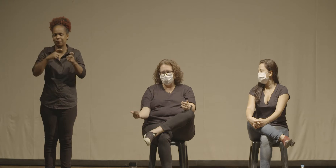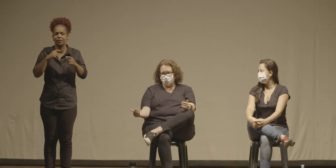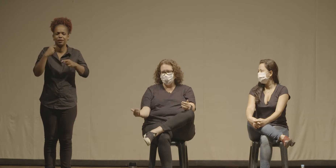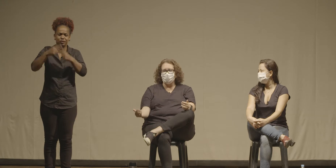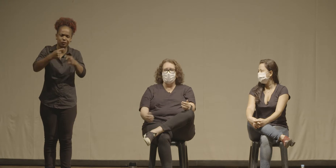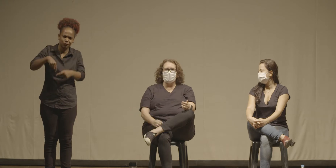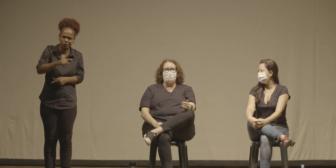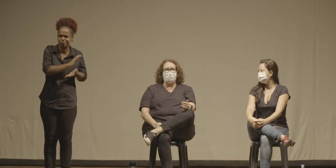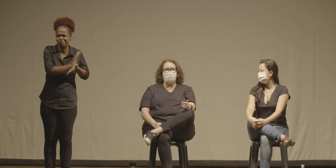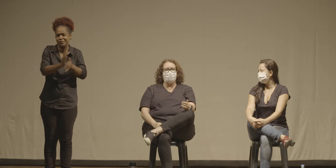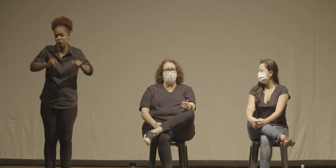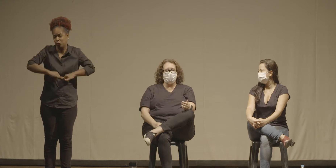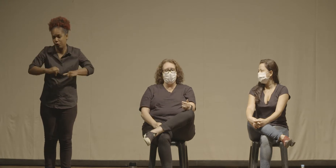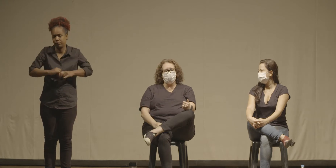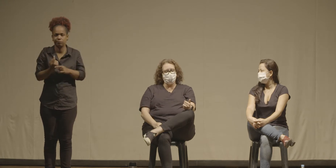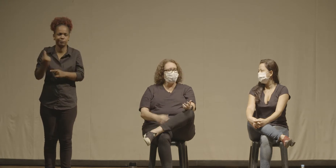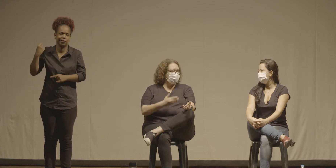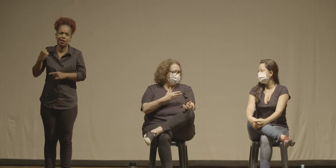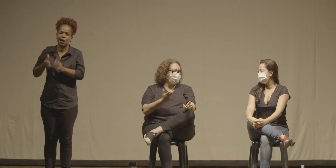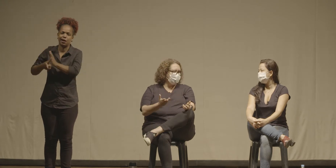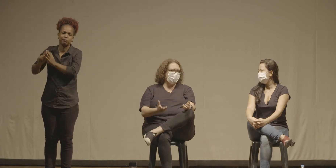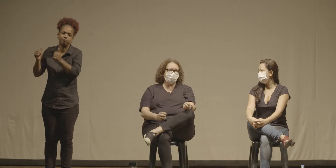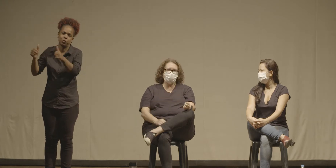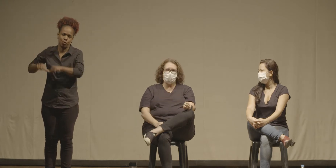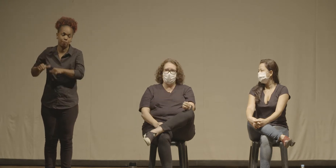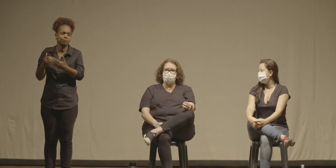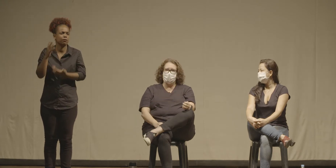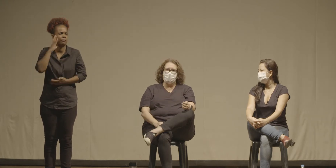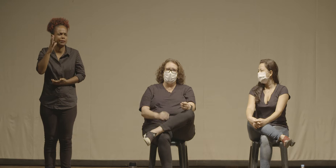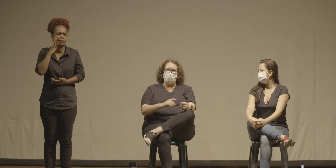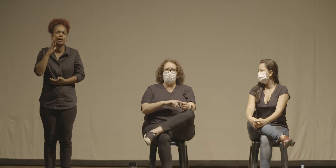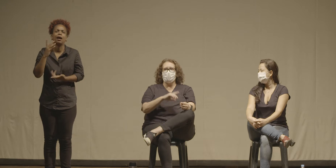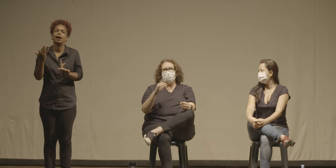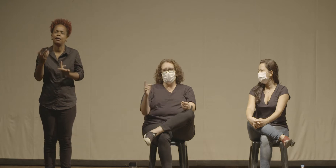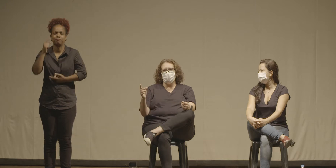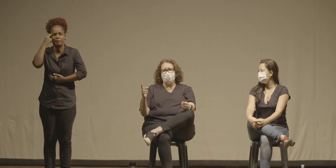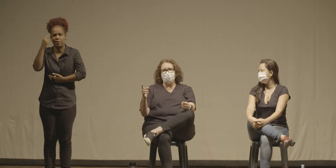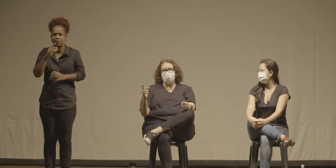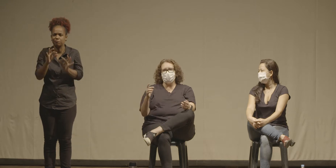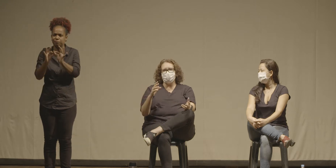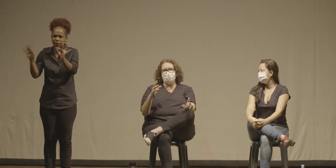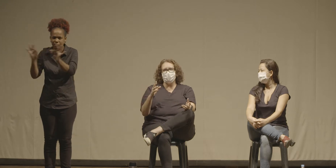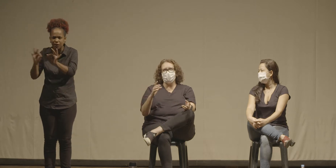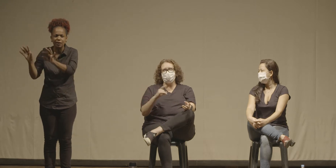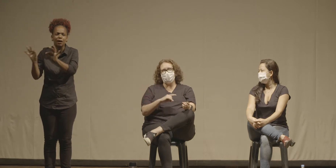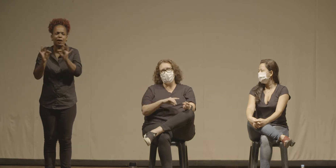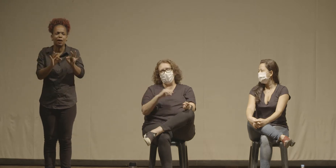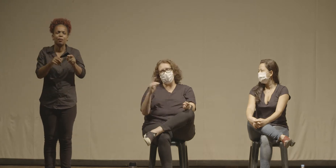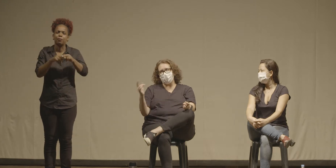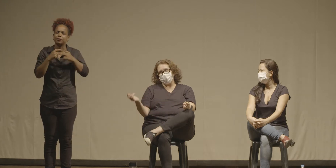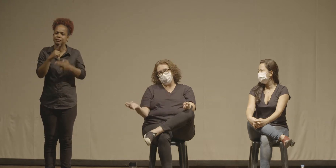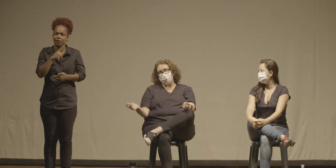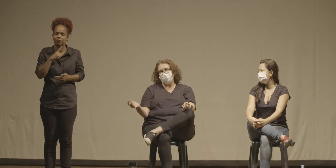delas, né? E aí a gente se baseou nesse ditado para percorrer e fazer e construir